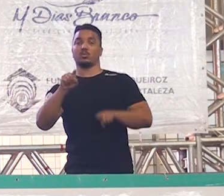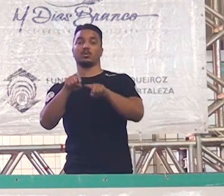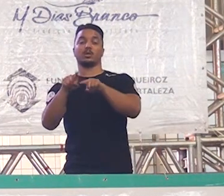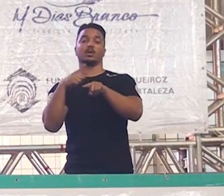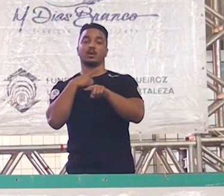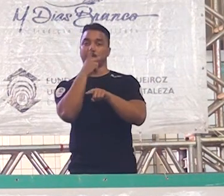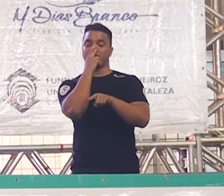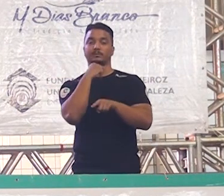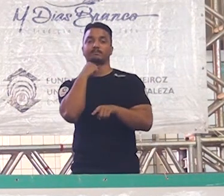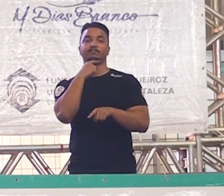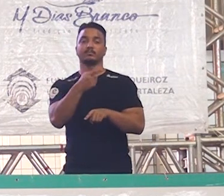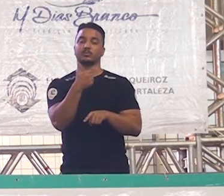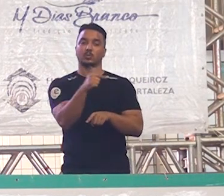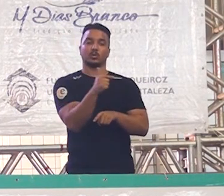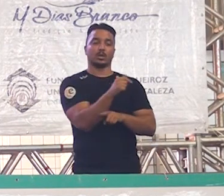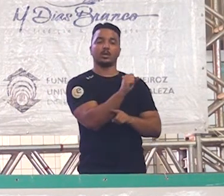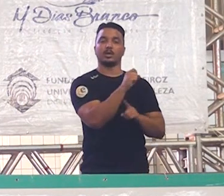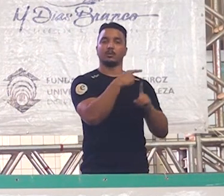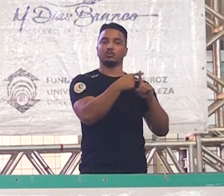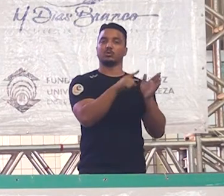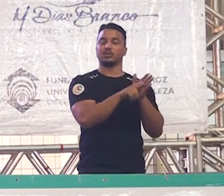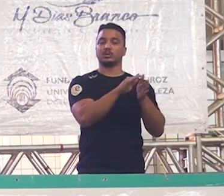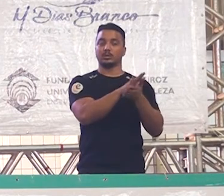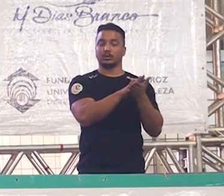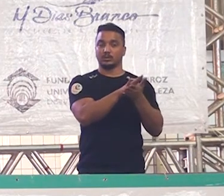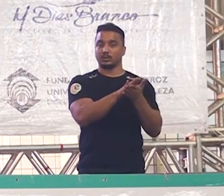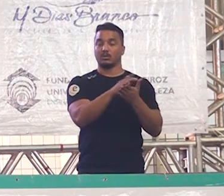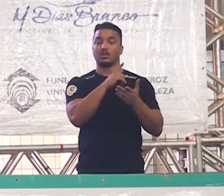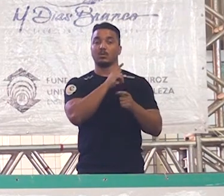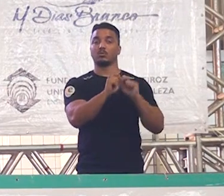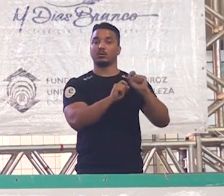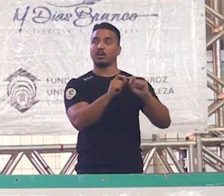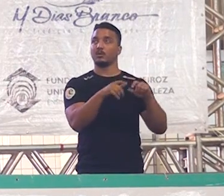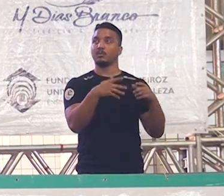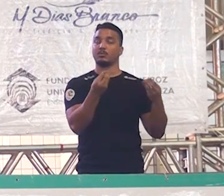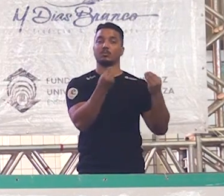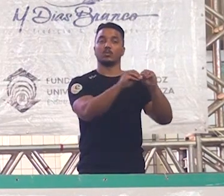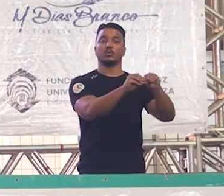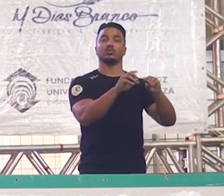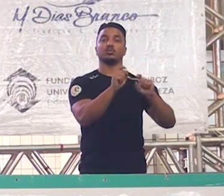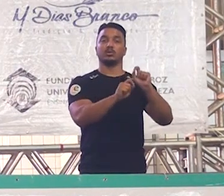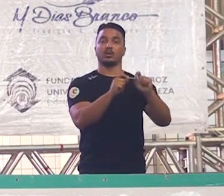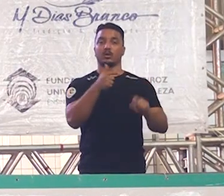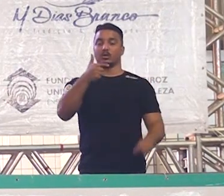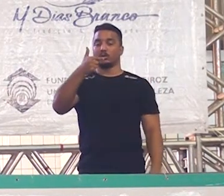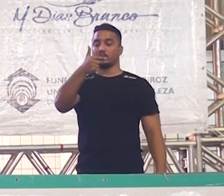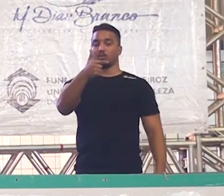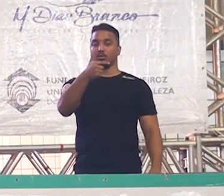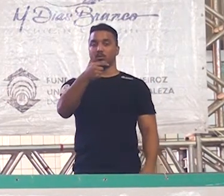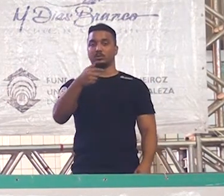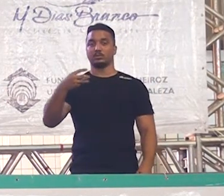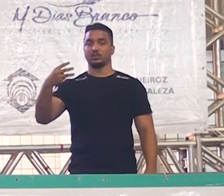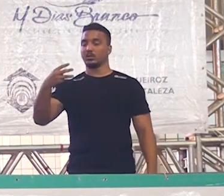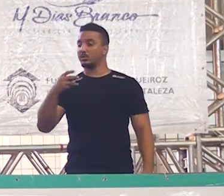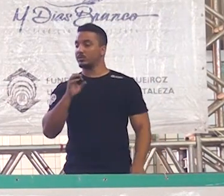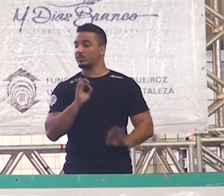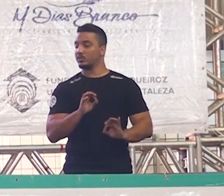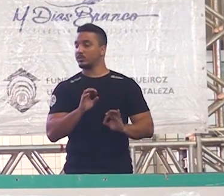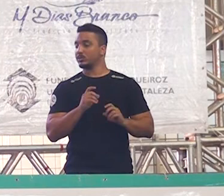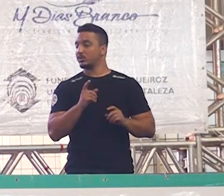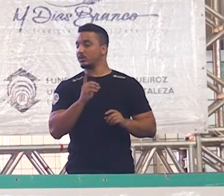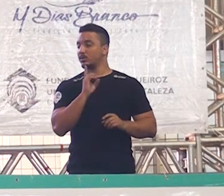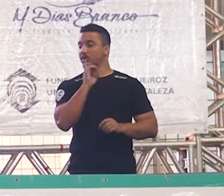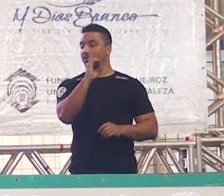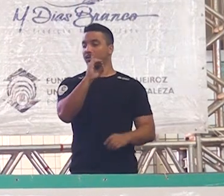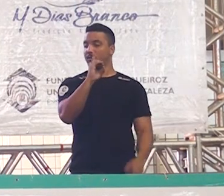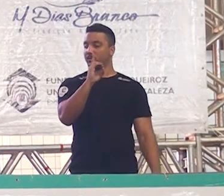número sem o sinal. Então, se esse número está sem sinal, o que é que a gente vai colocar? 2 e 3, resposta letra D.